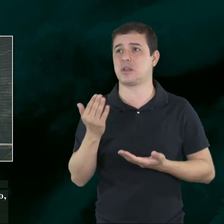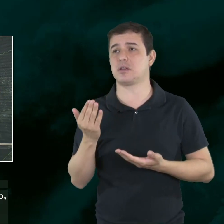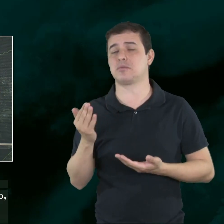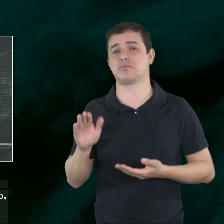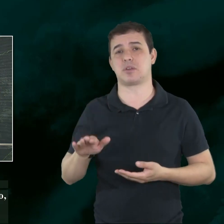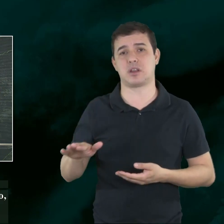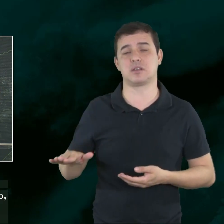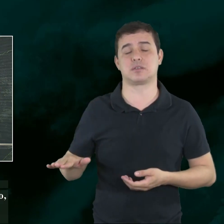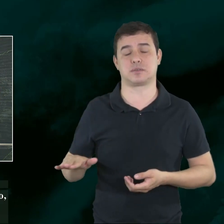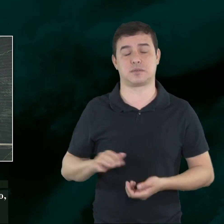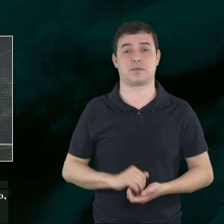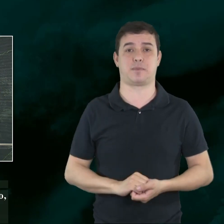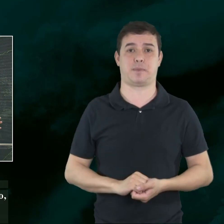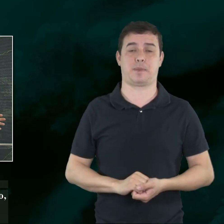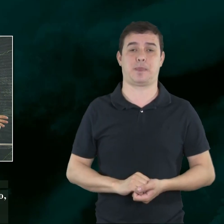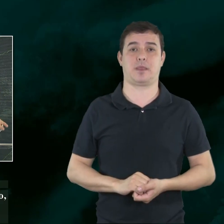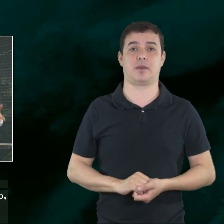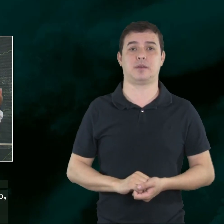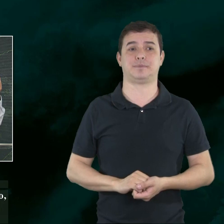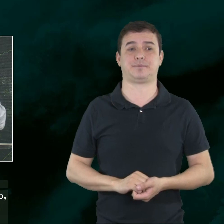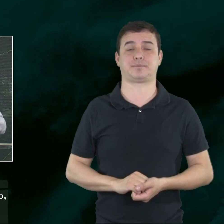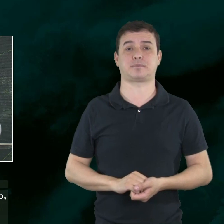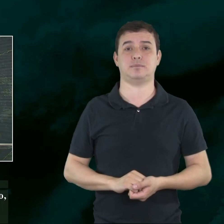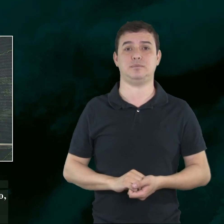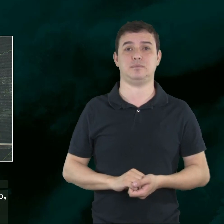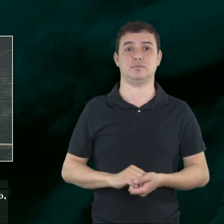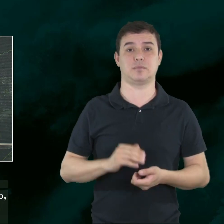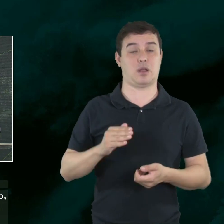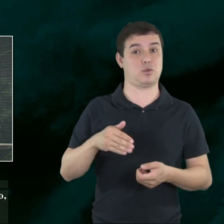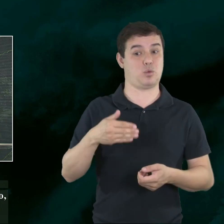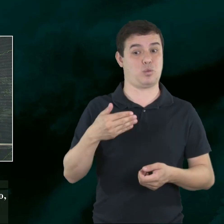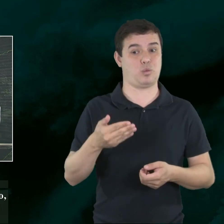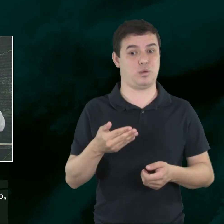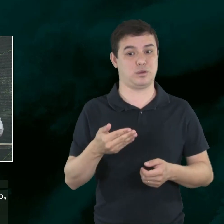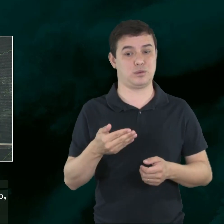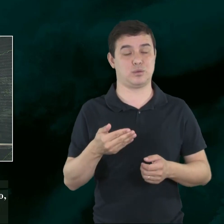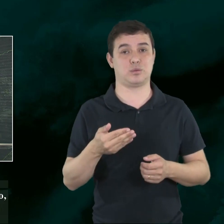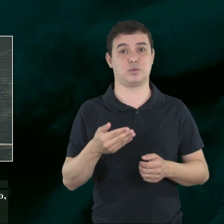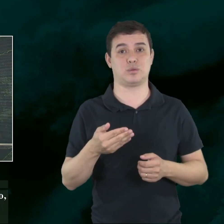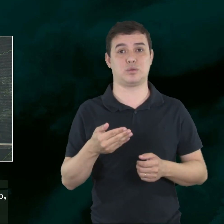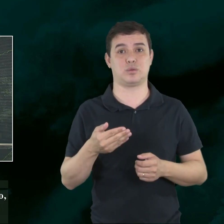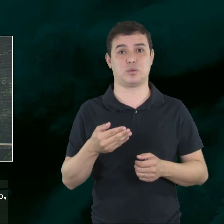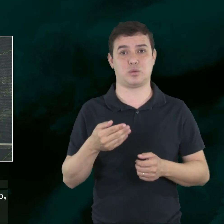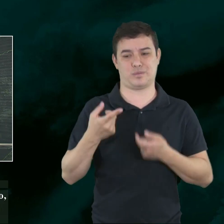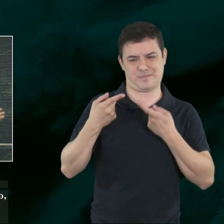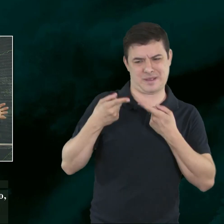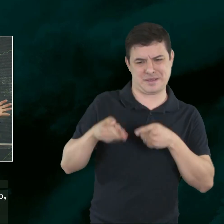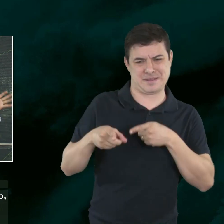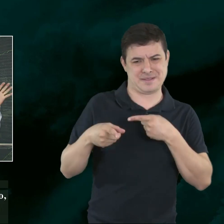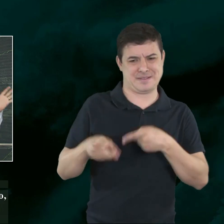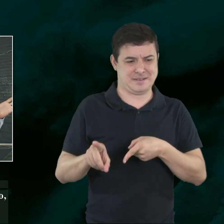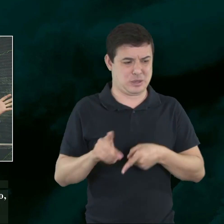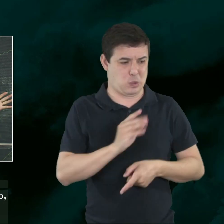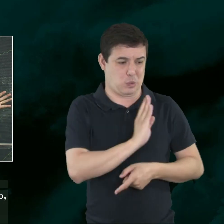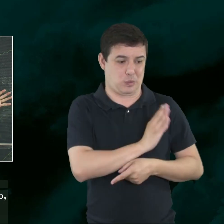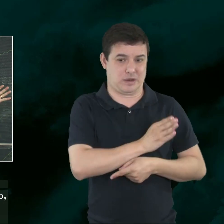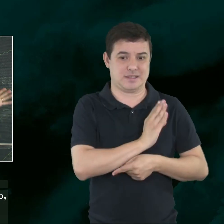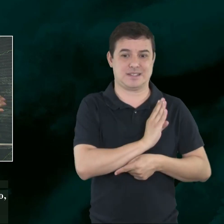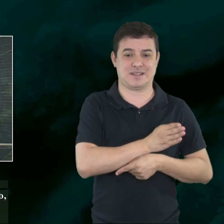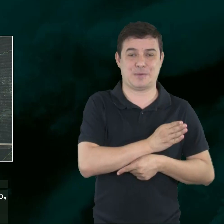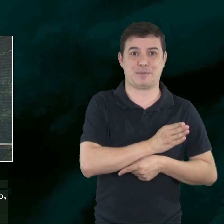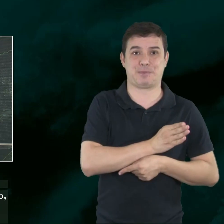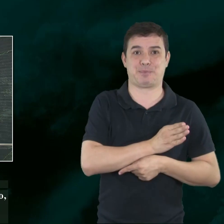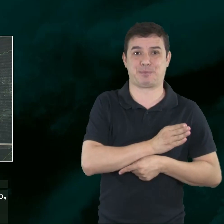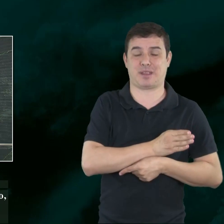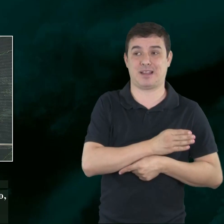E esses, quando chegar a hora da apostasia, a hora da provação, a grande parte